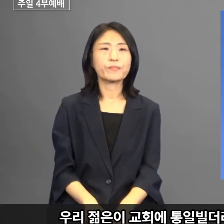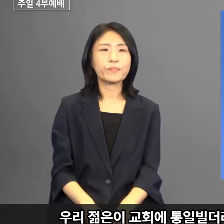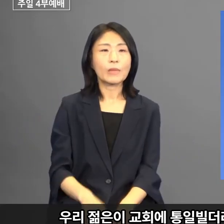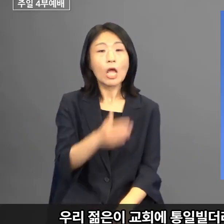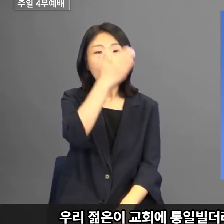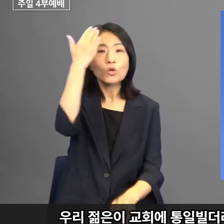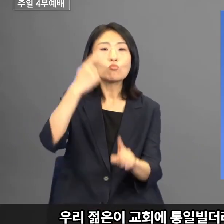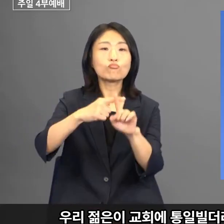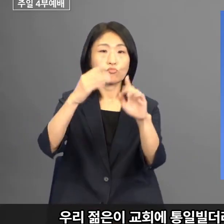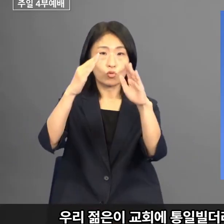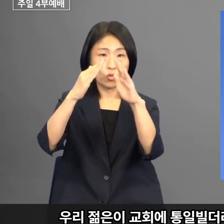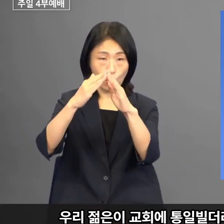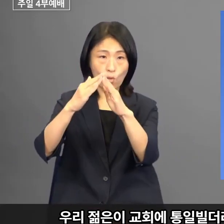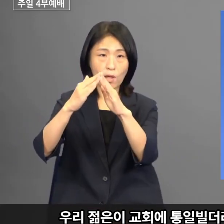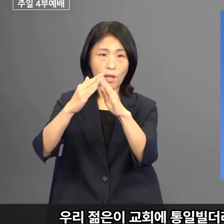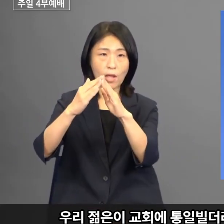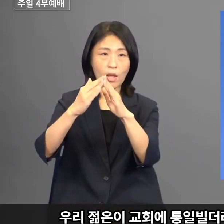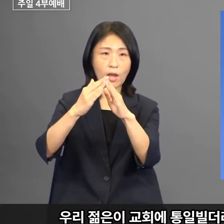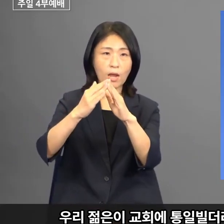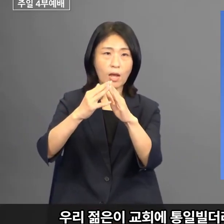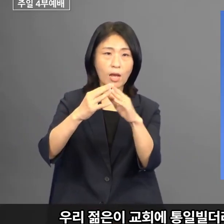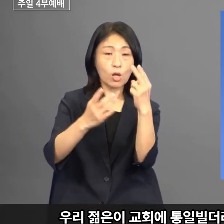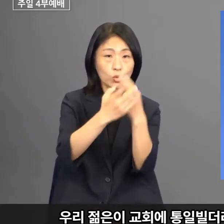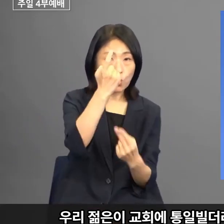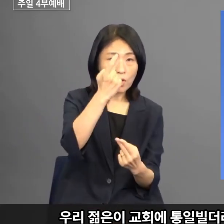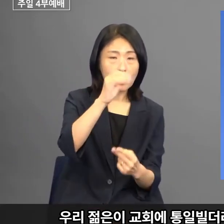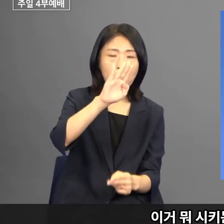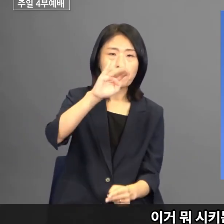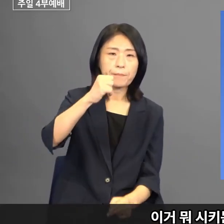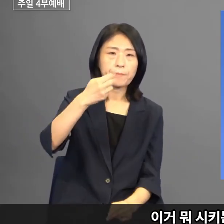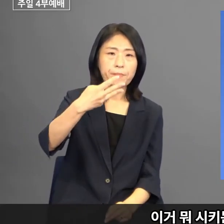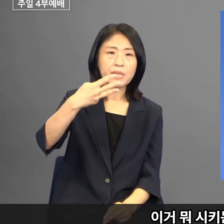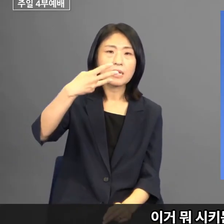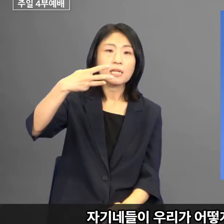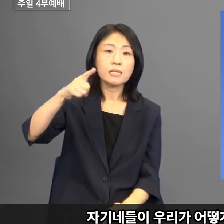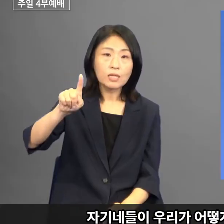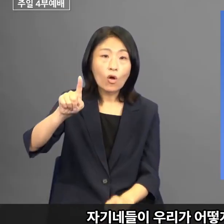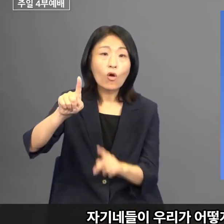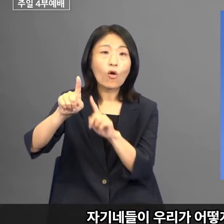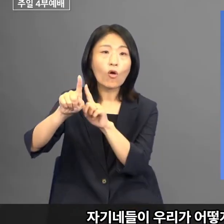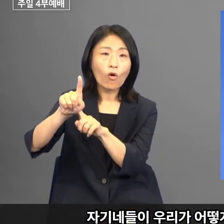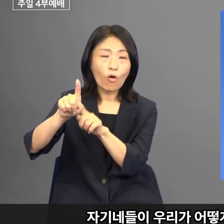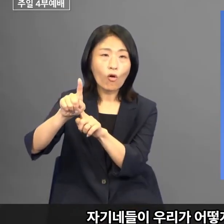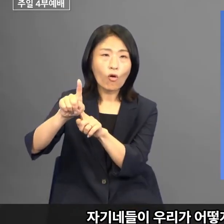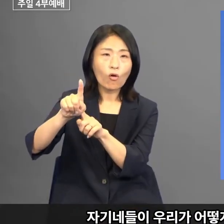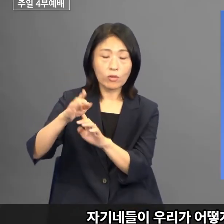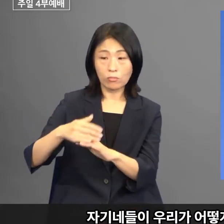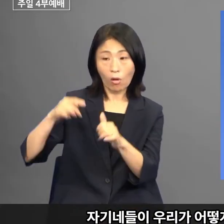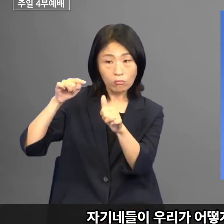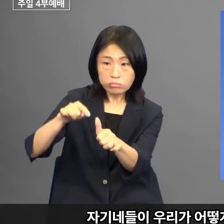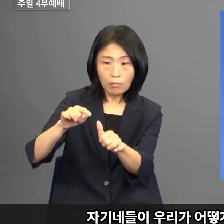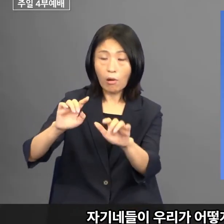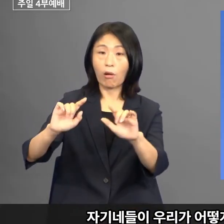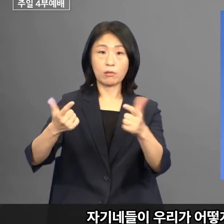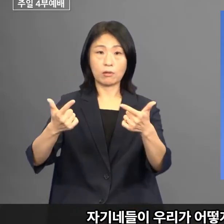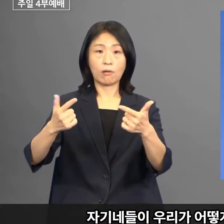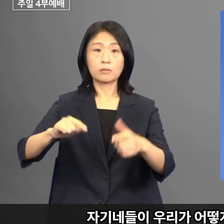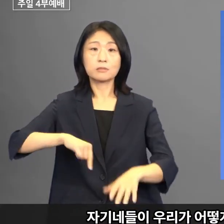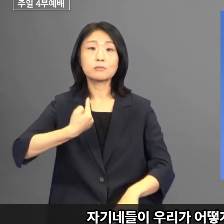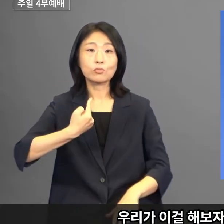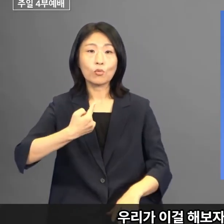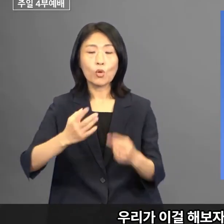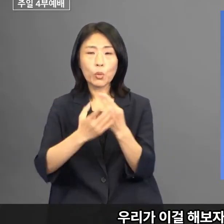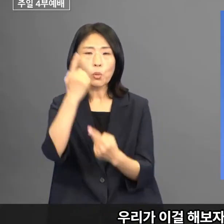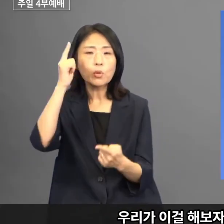젊은이 교회에 통일 빌더라는 프로젝트가 시작이 됐습니다. 이거 뭐 시킨 일도 아니에요. 자기네들이 야, 우리가 어떻게 통일을 준비할 수